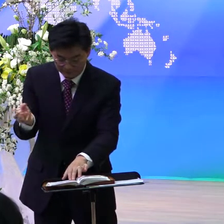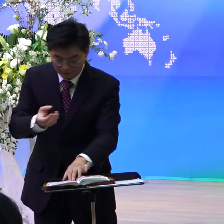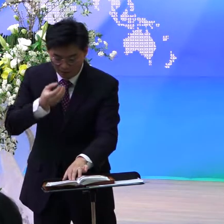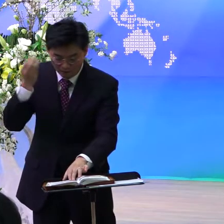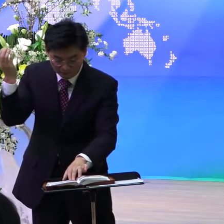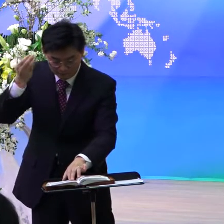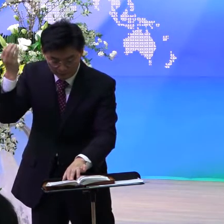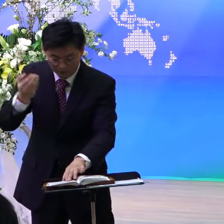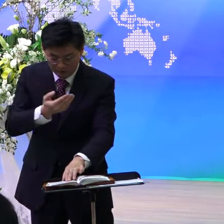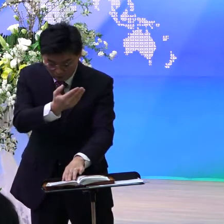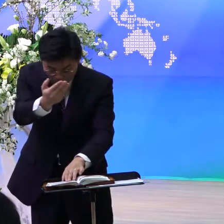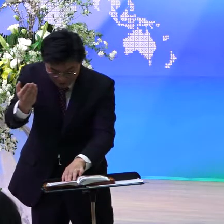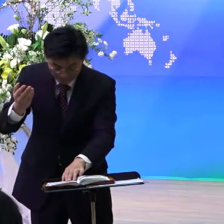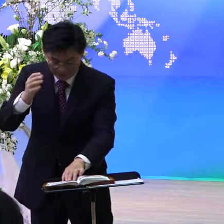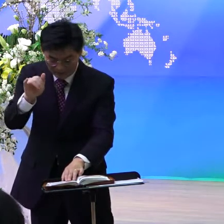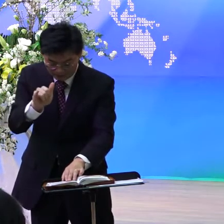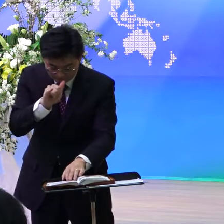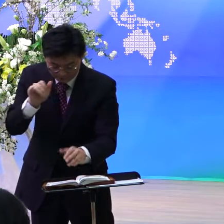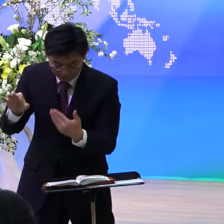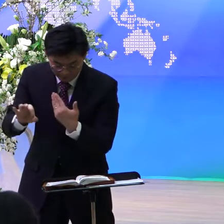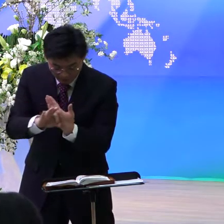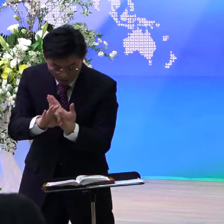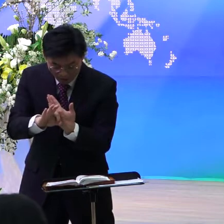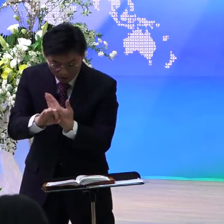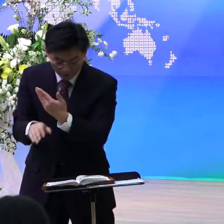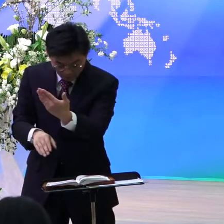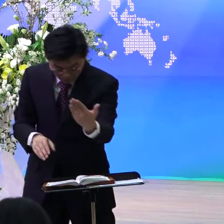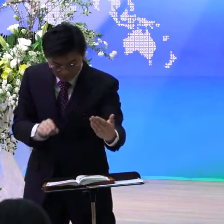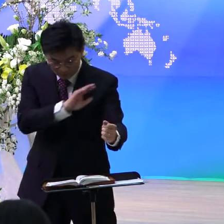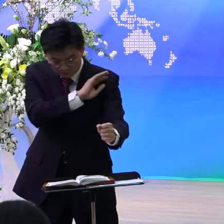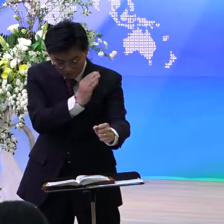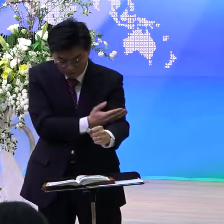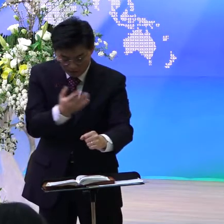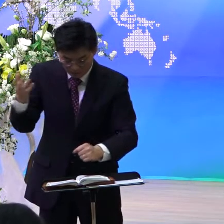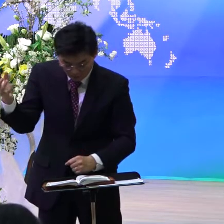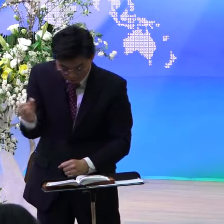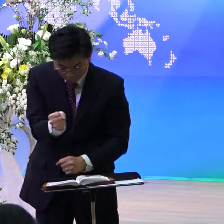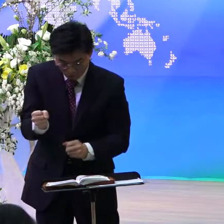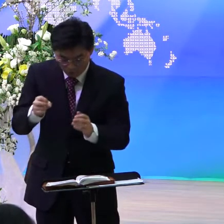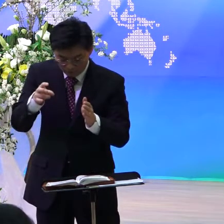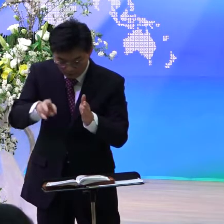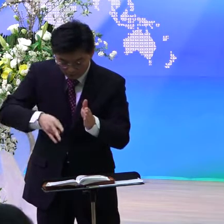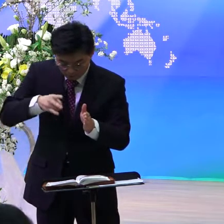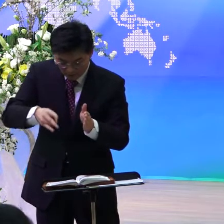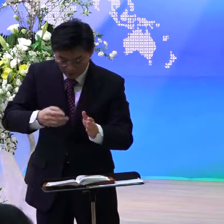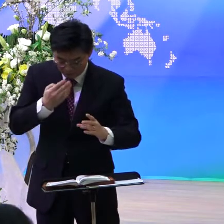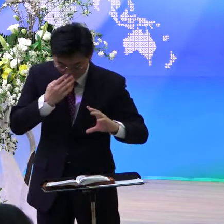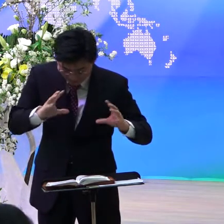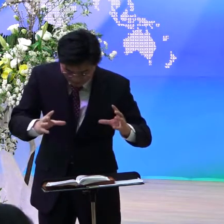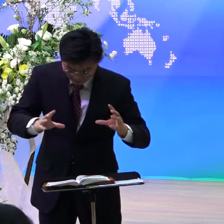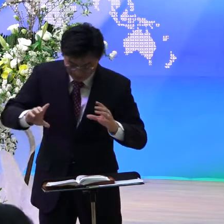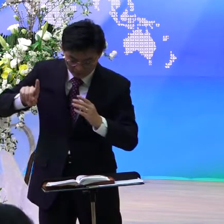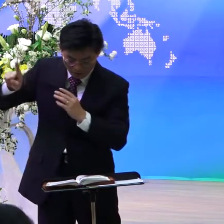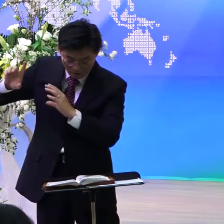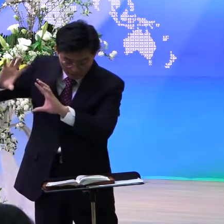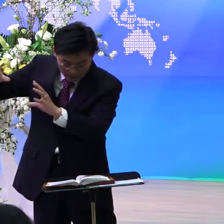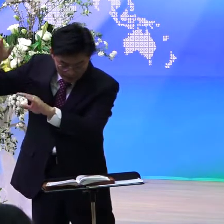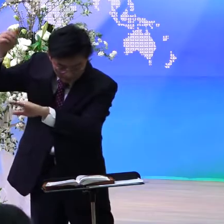권능을 받고 예루살렘과 온 유대와 사마리아 땅끝까지 이르러 내 증인이